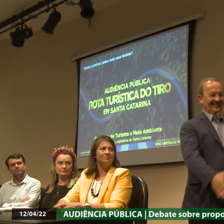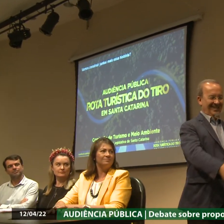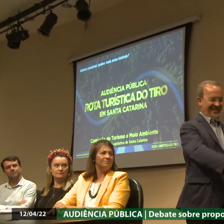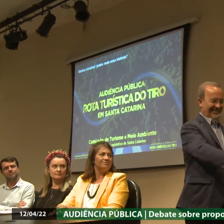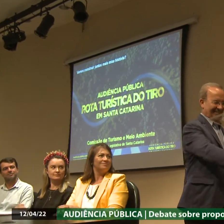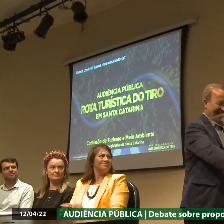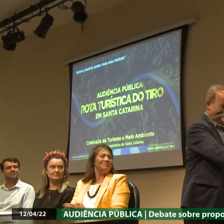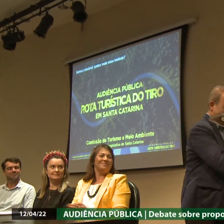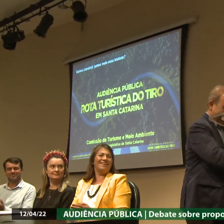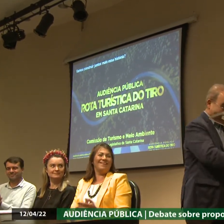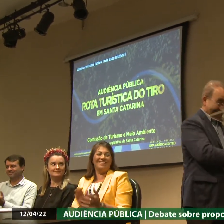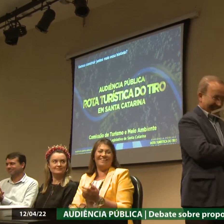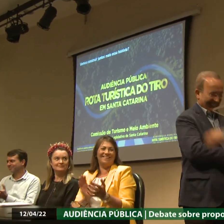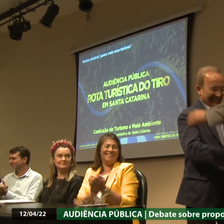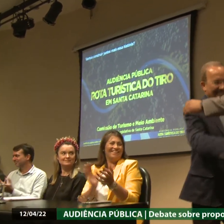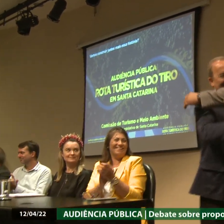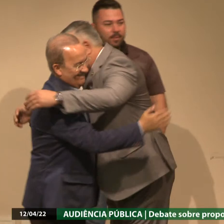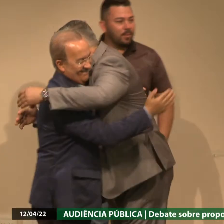filho